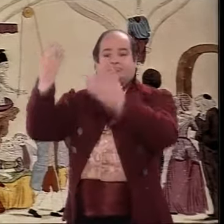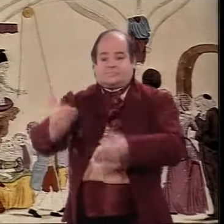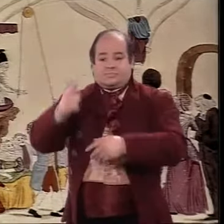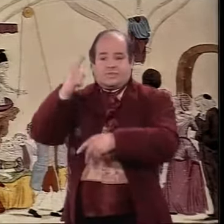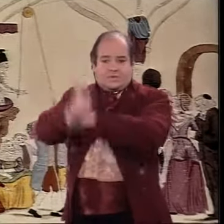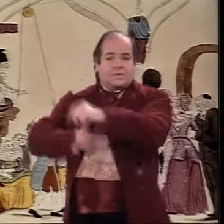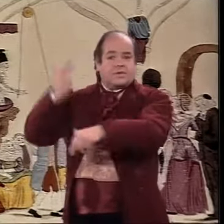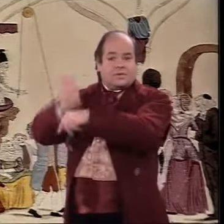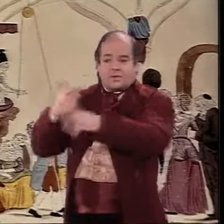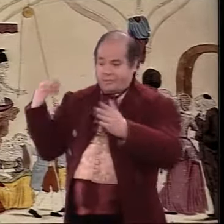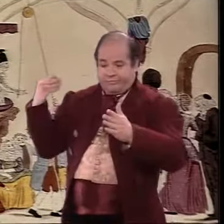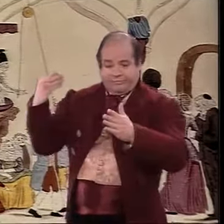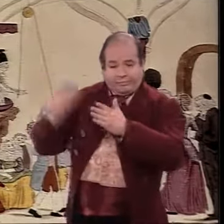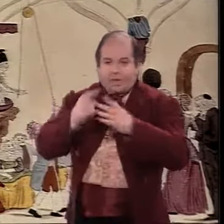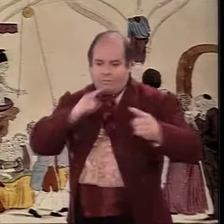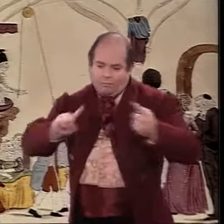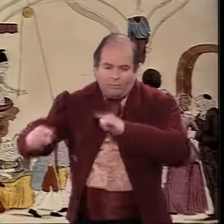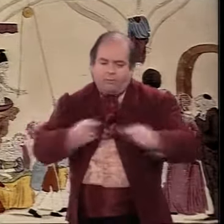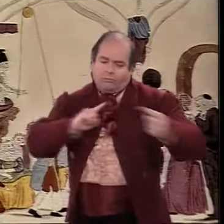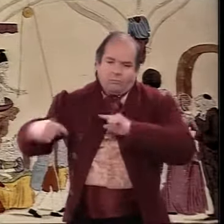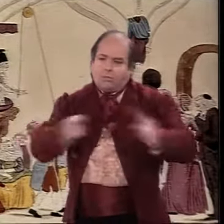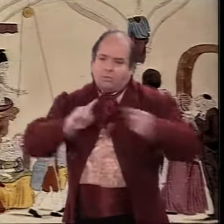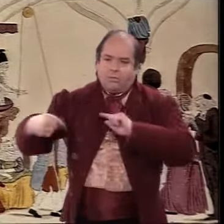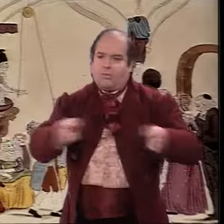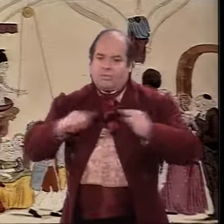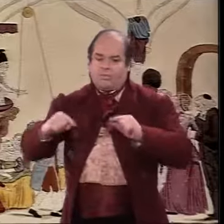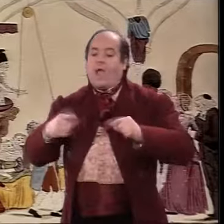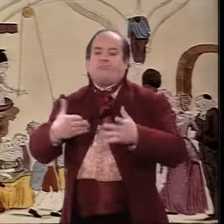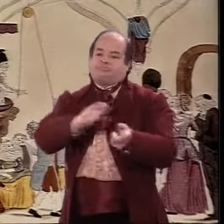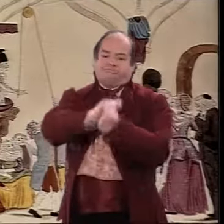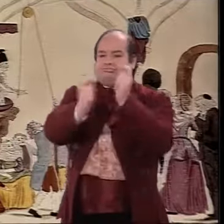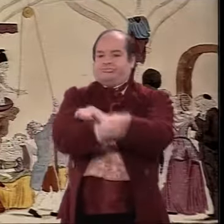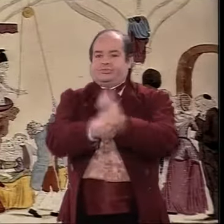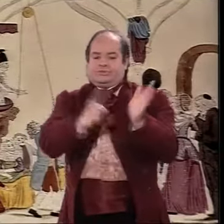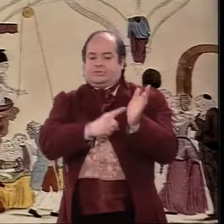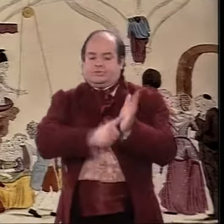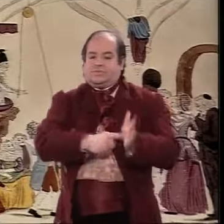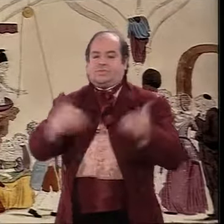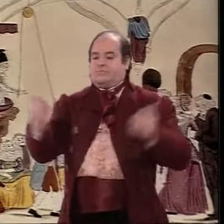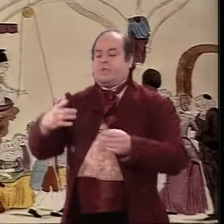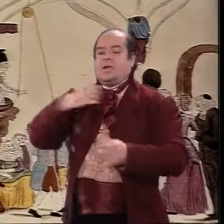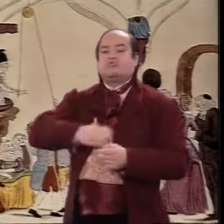Les 2 années qui suivirent la Révolution furent marquées par des réformes et des décisions d'une importance capitale.